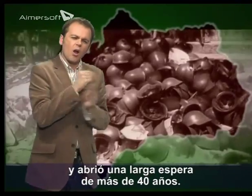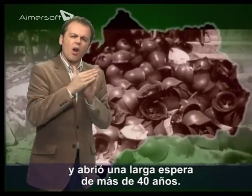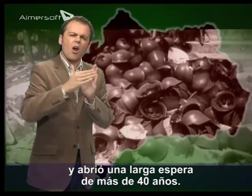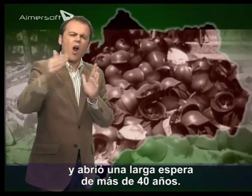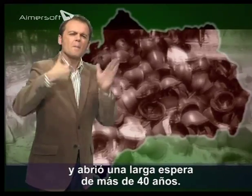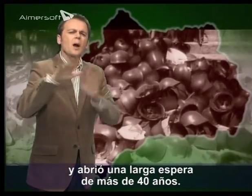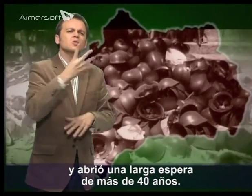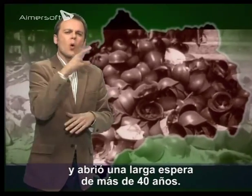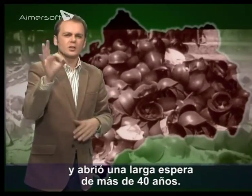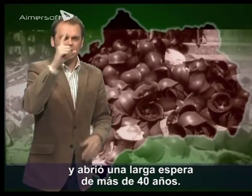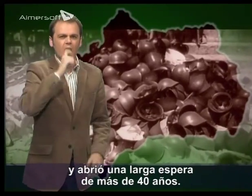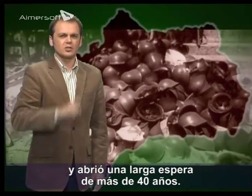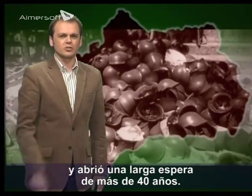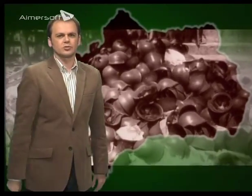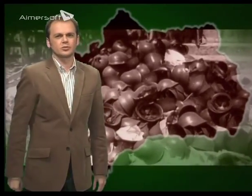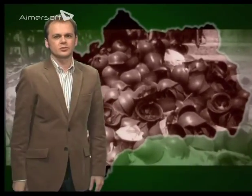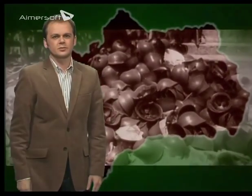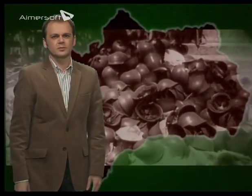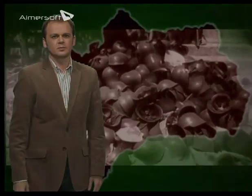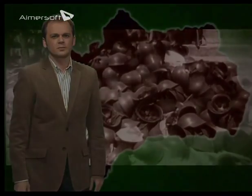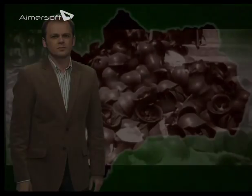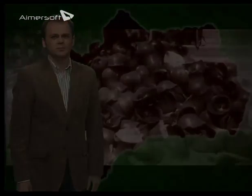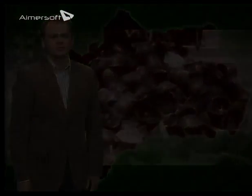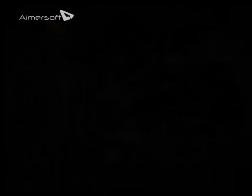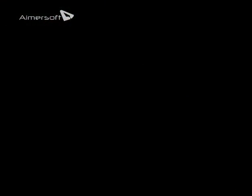de 40 años.